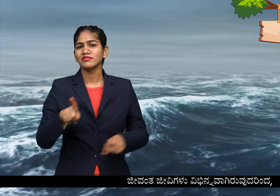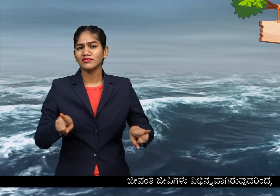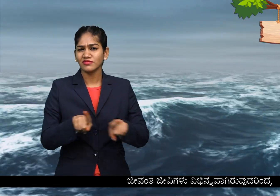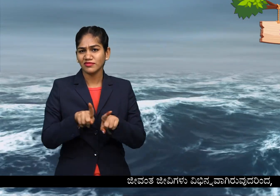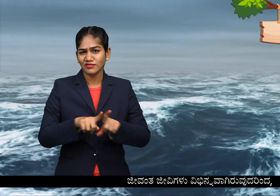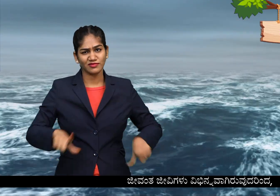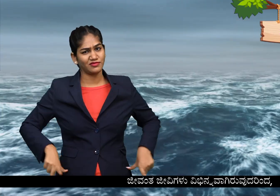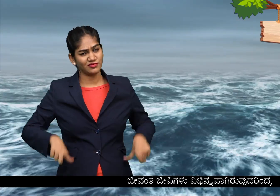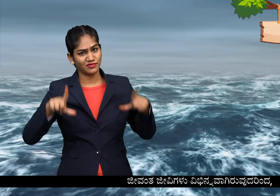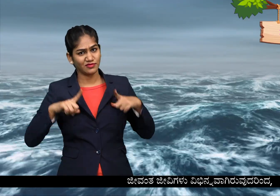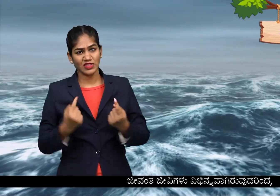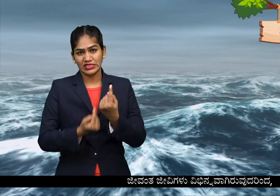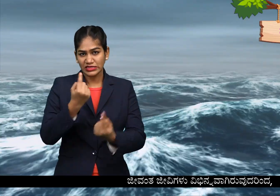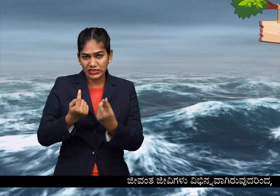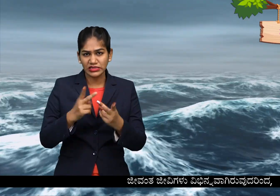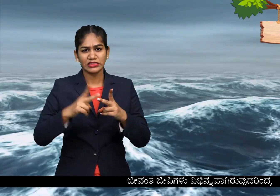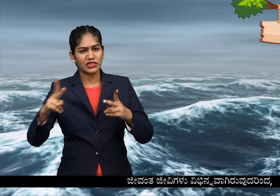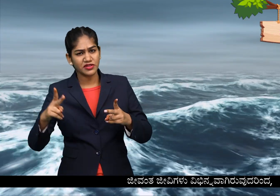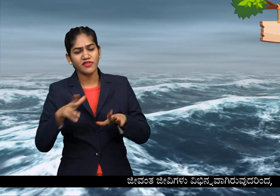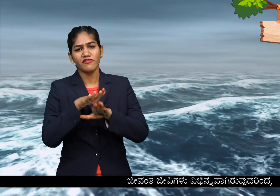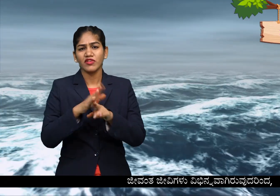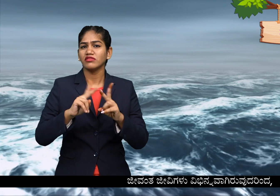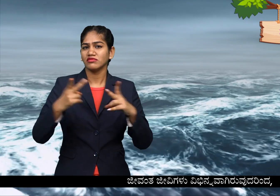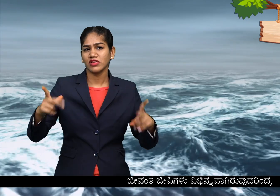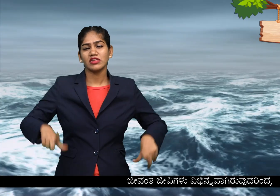ಜೀವಂತ ಜೀವಿಗಳು ವಿಭಿನ್ನವಾಗಿರುವುದರಿಂದ